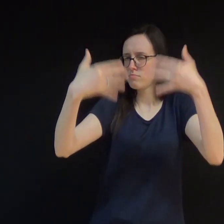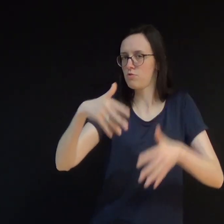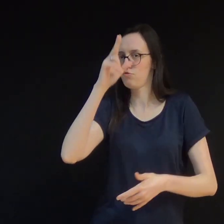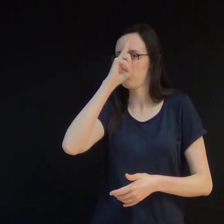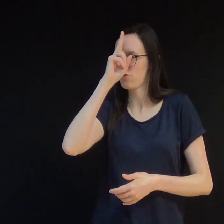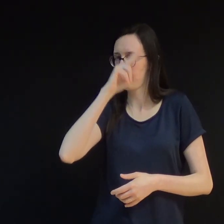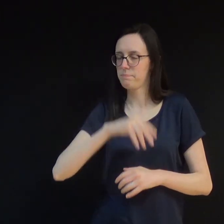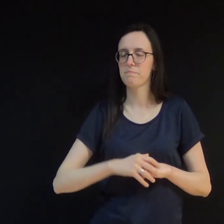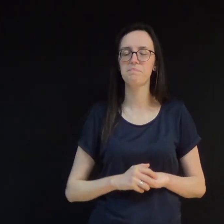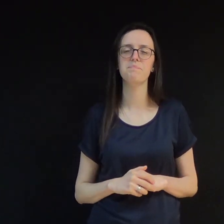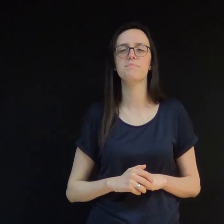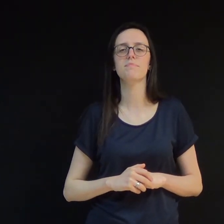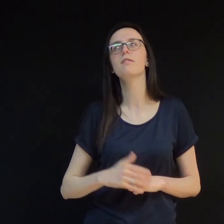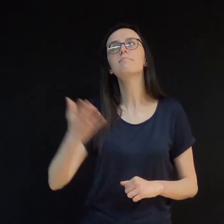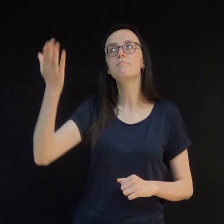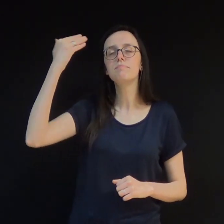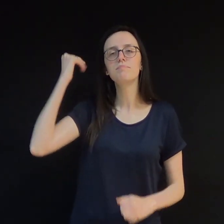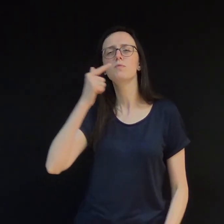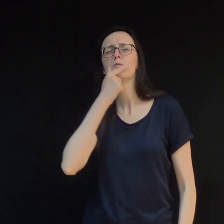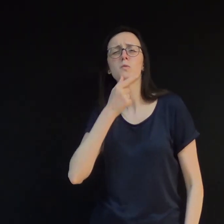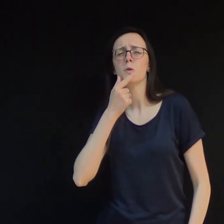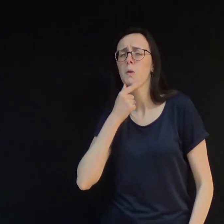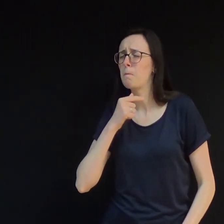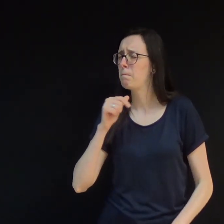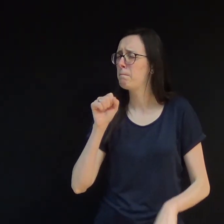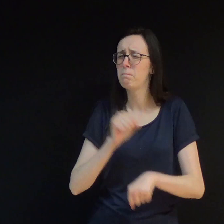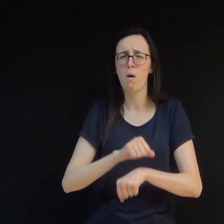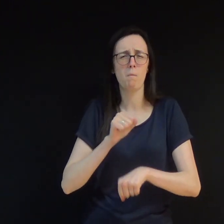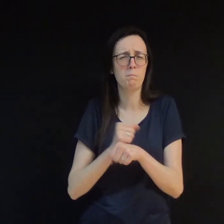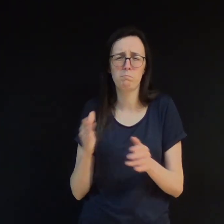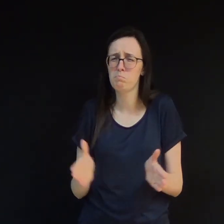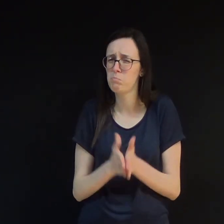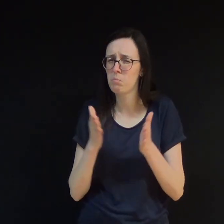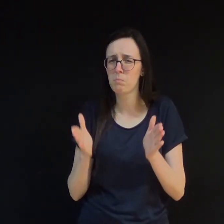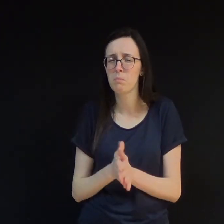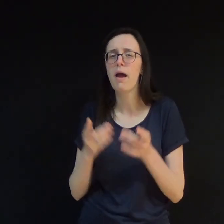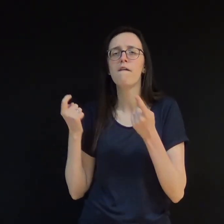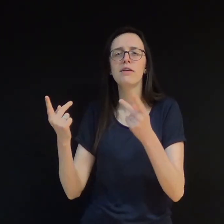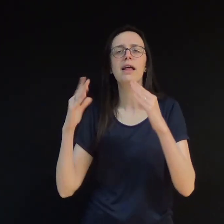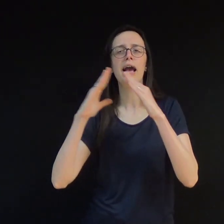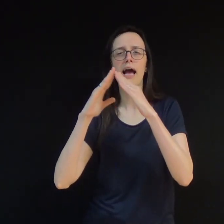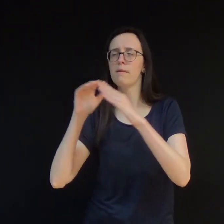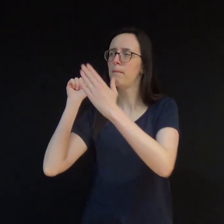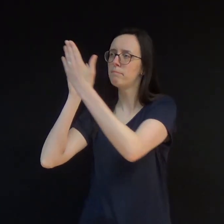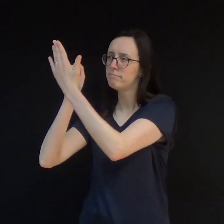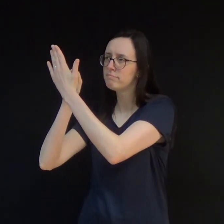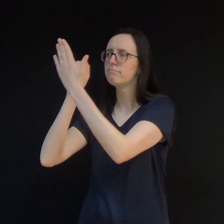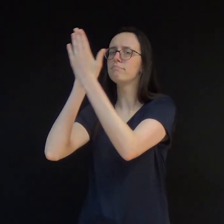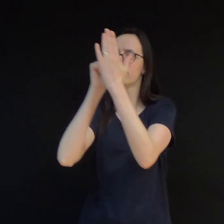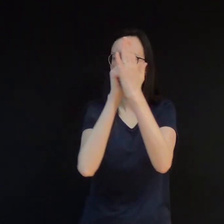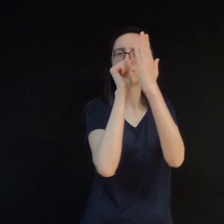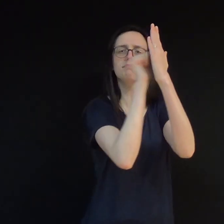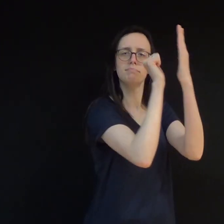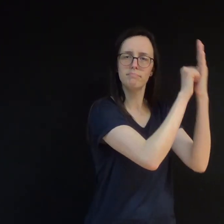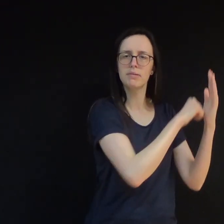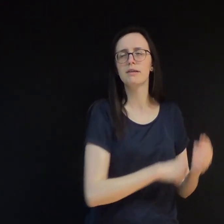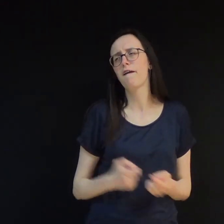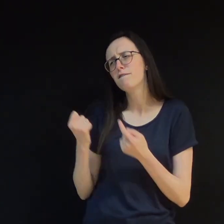história um dia um rapaz pobre que vem de mercadorias de porta em porta para pagar seus estudos estava com muita fome